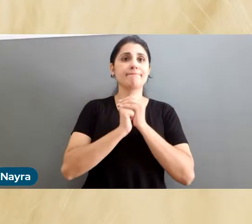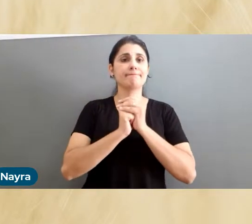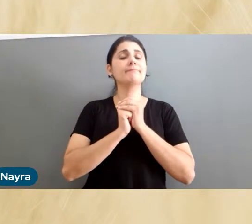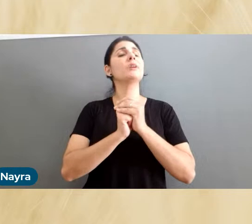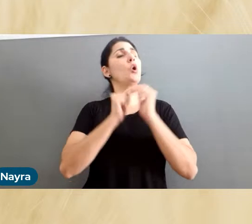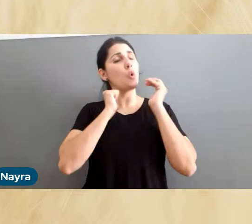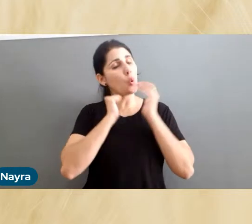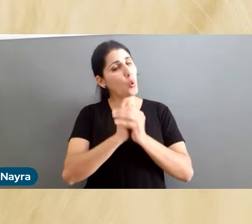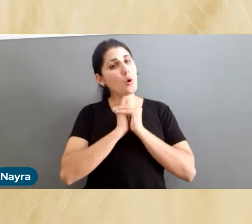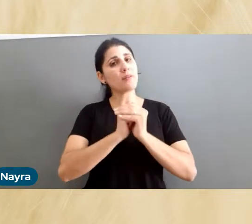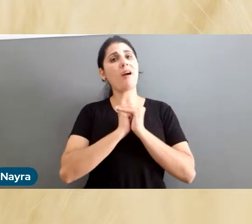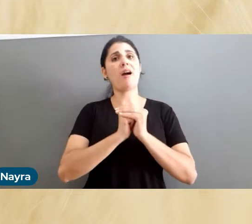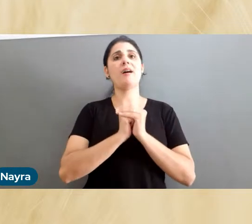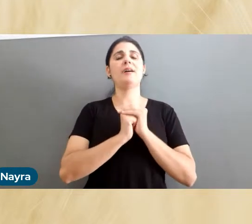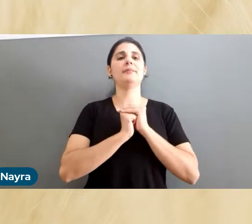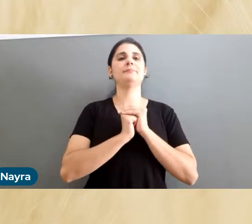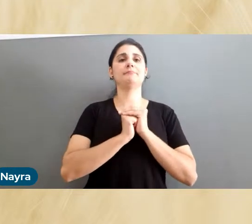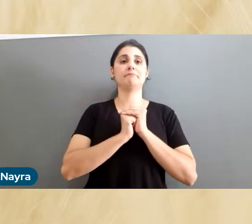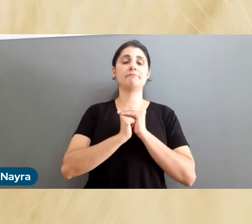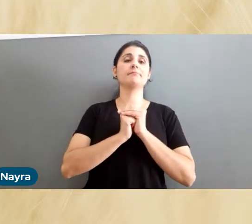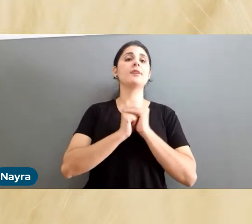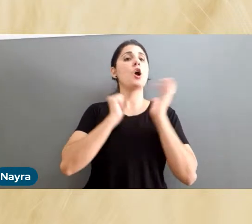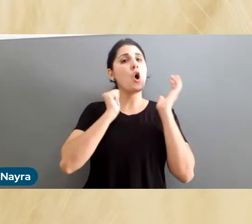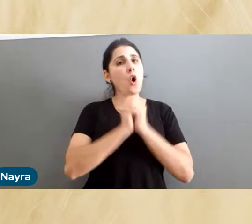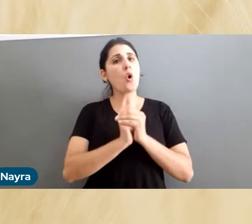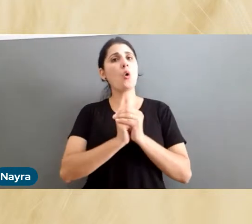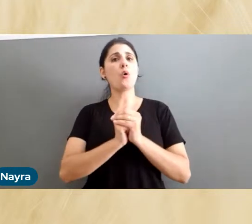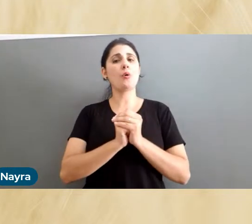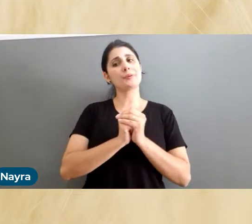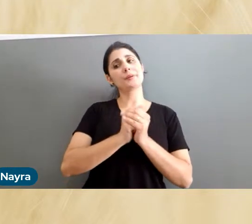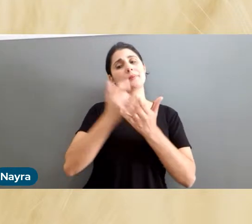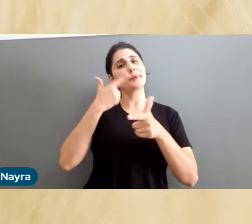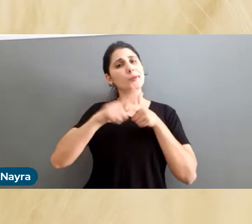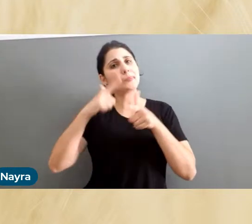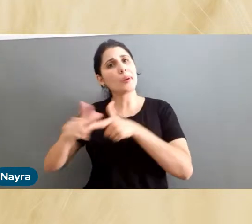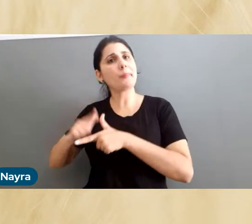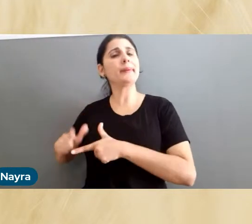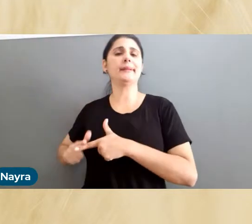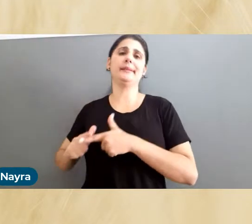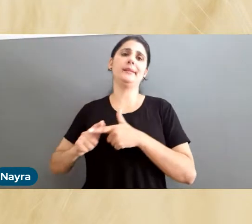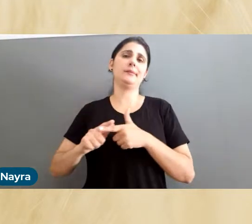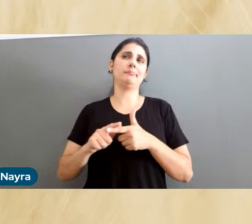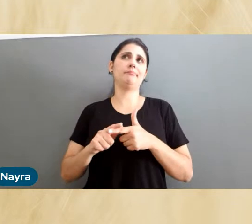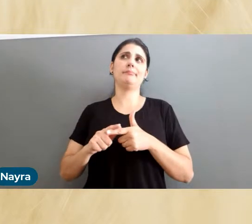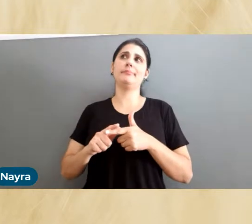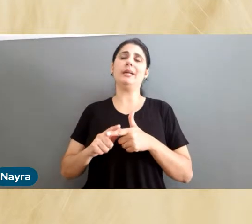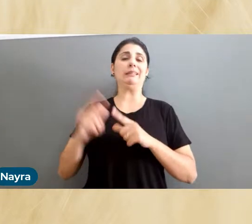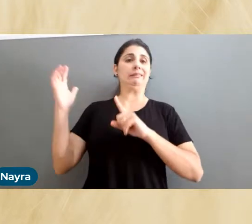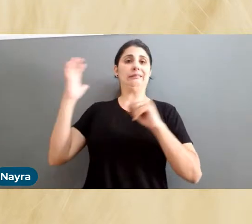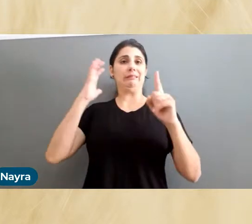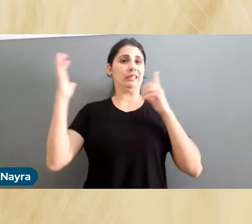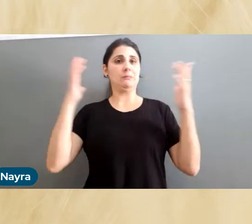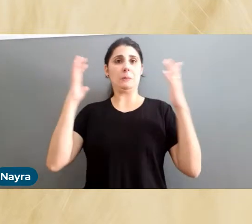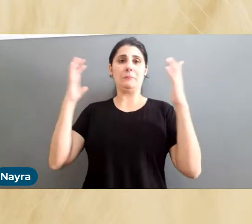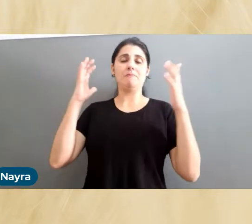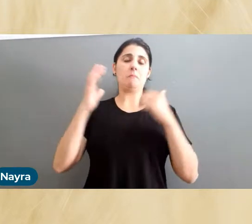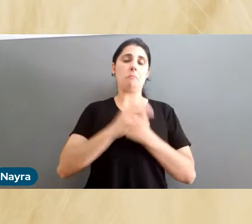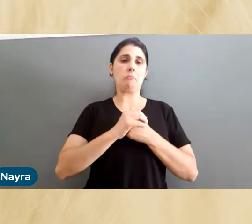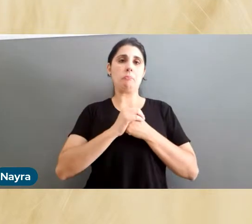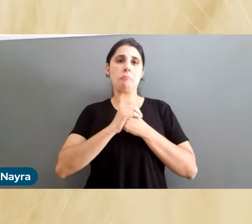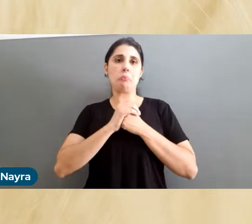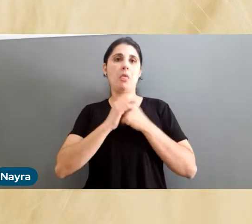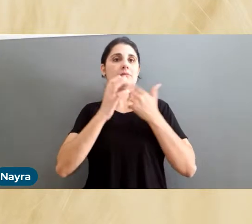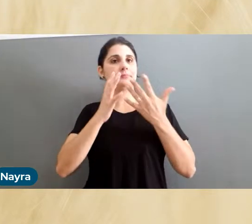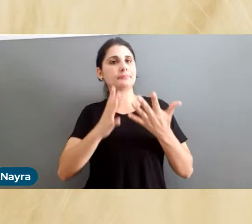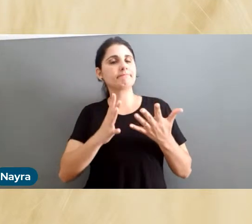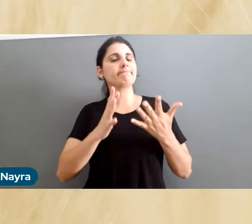façamos quando possível, que a gente olhe por aqueles problemas que a gente não pode afetar, não pode resolver diretamente. Mas